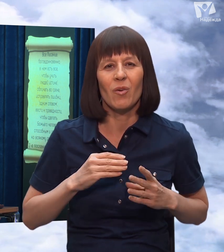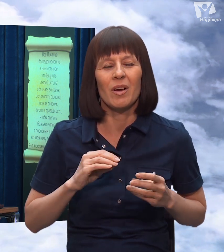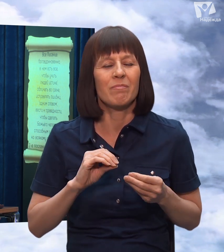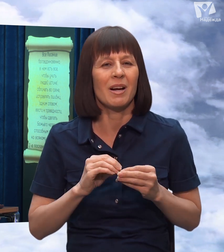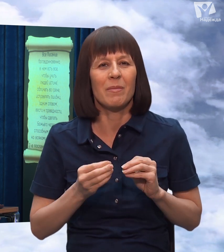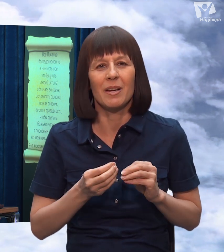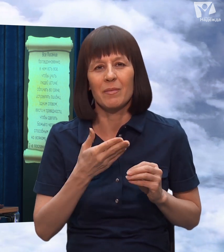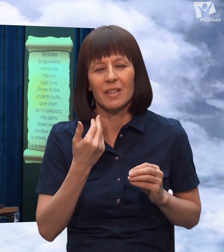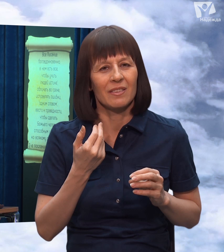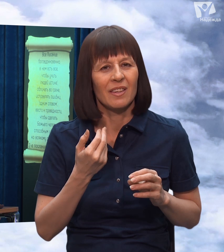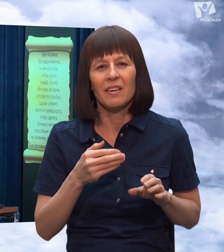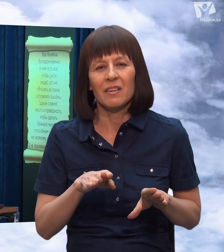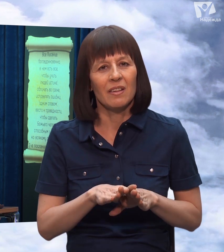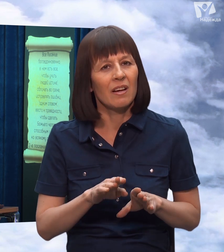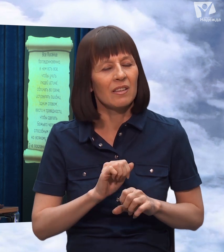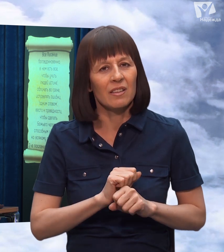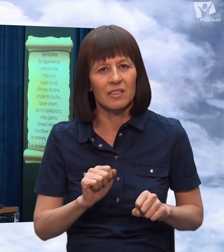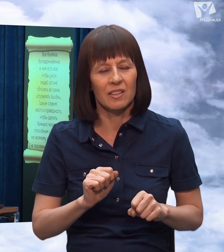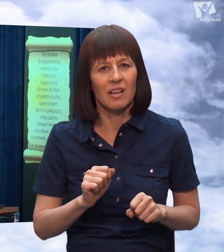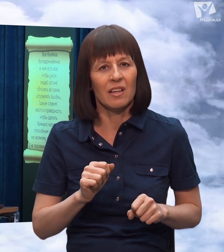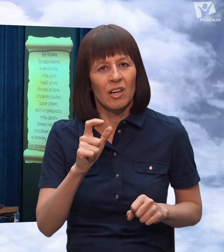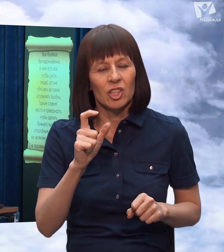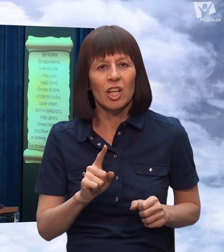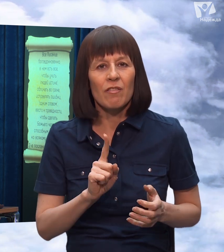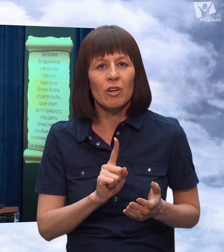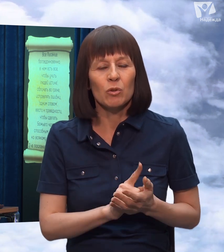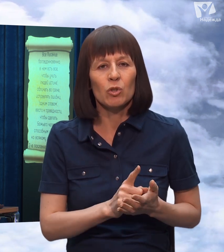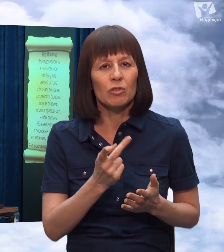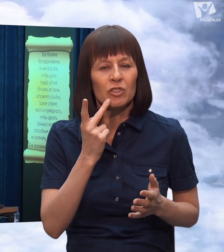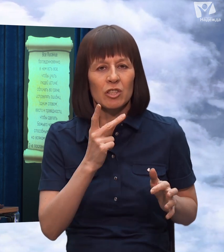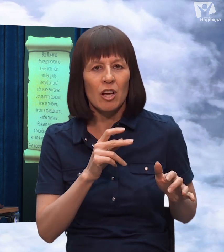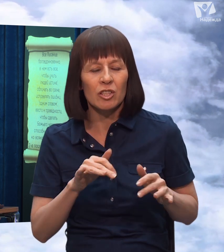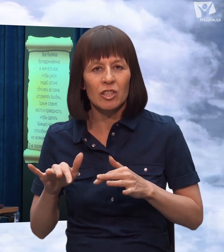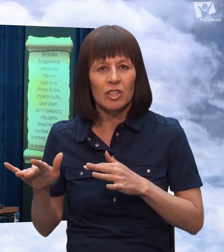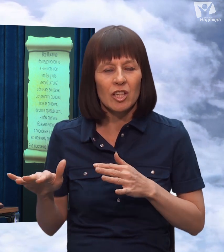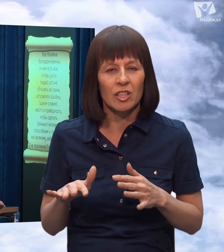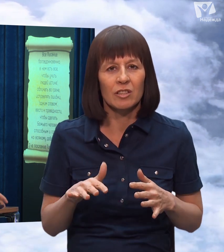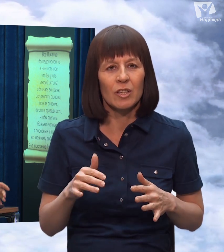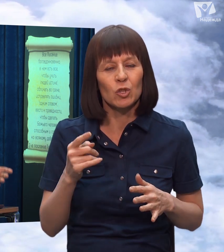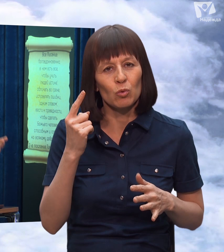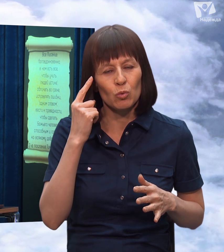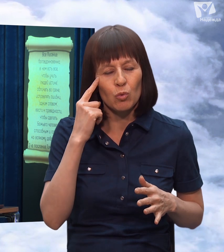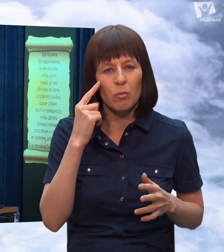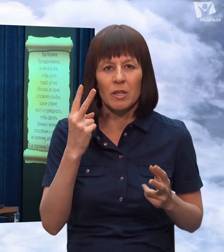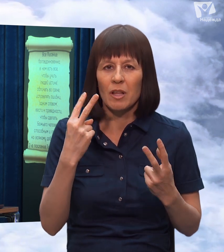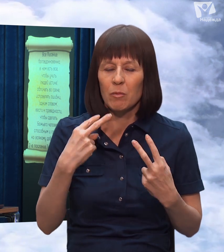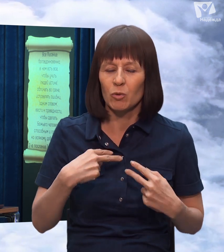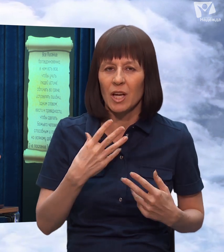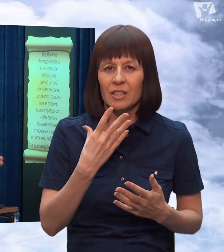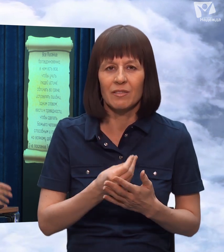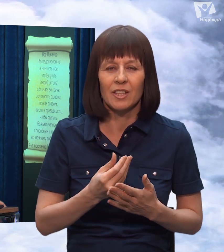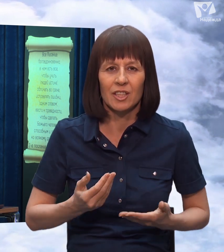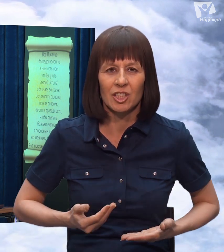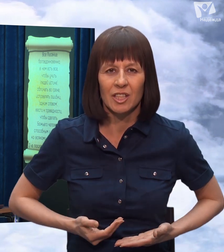это может быть началом чего-то плохого с другой стороны тоже постоянно угнетать и сама истязать себя